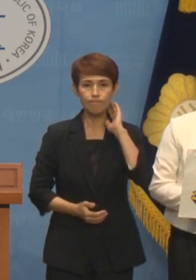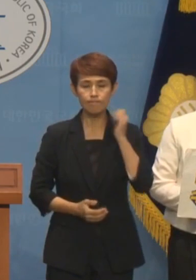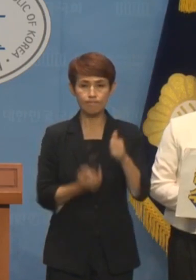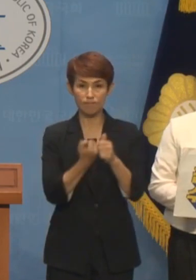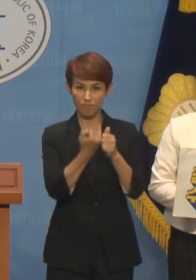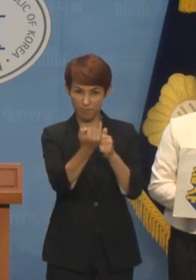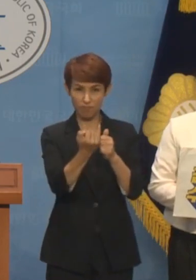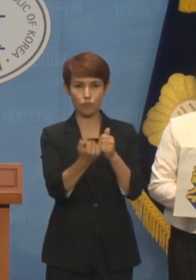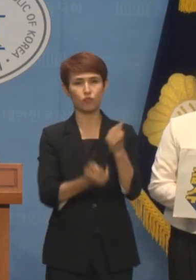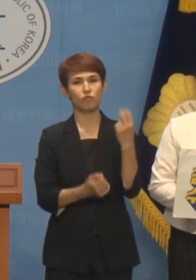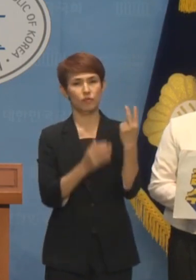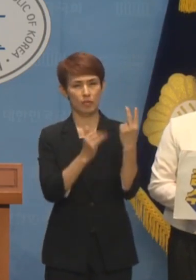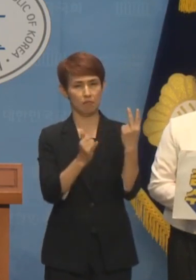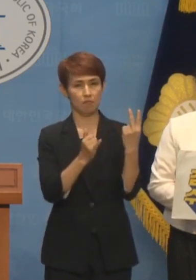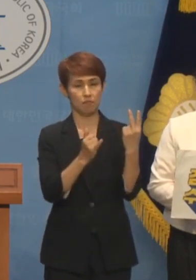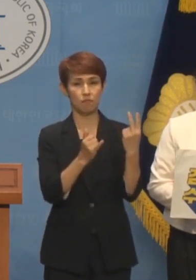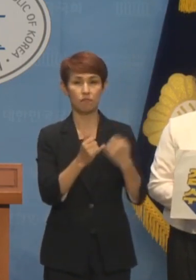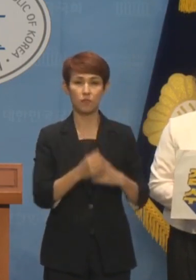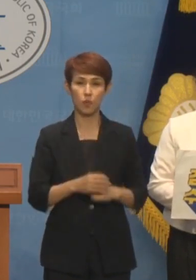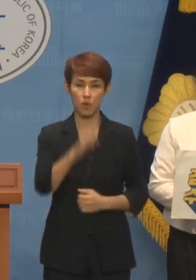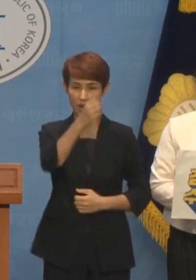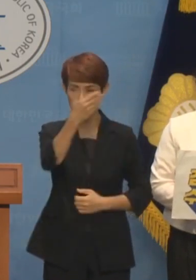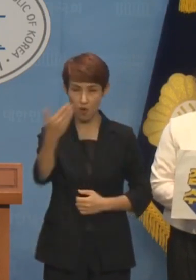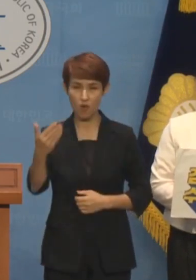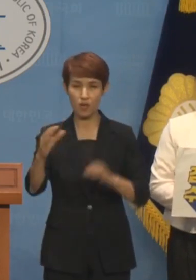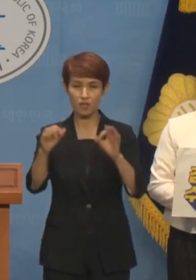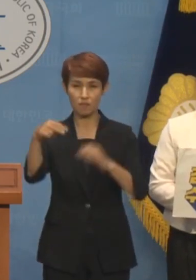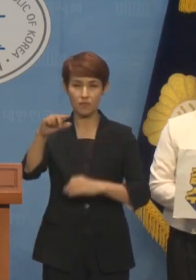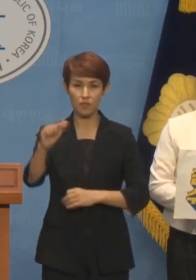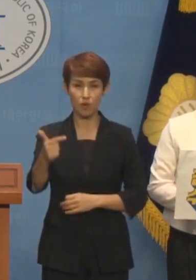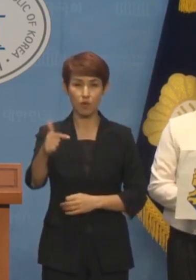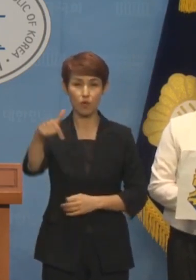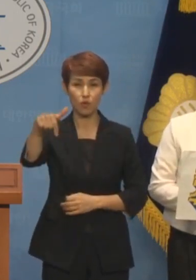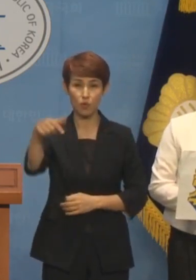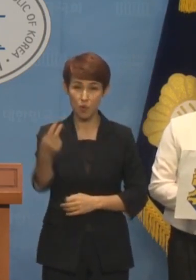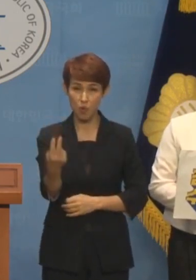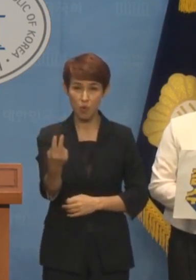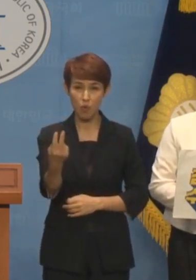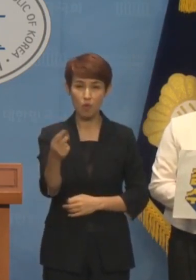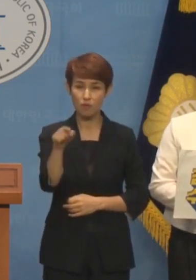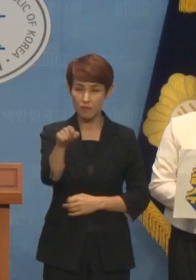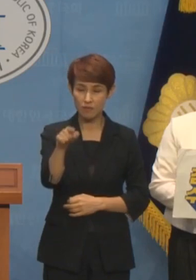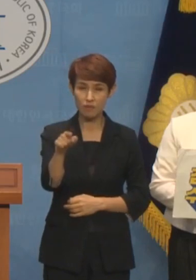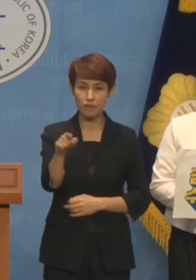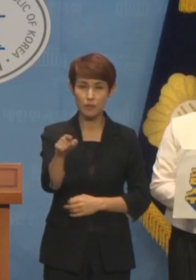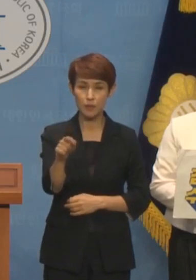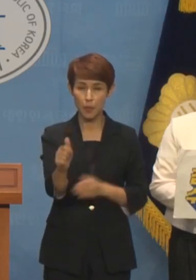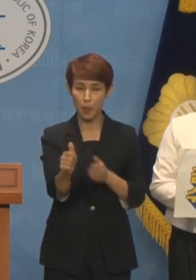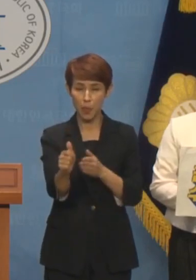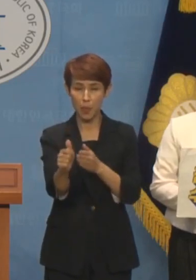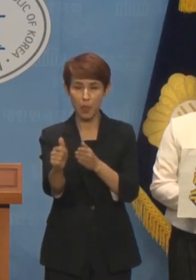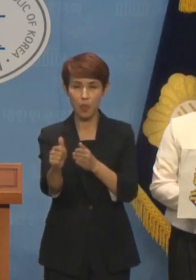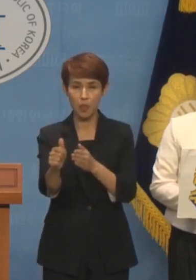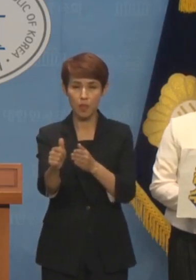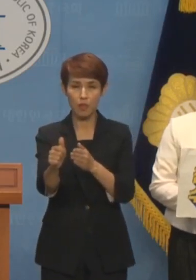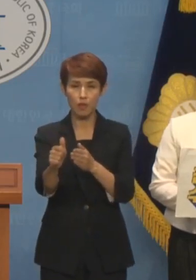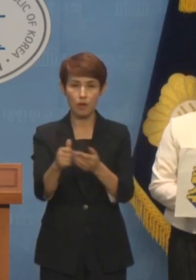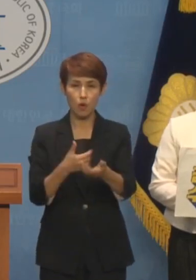윤석열 김건희의 대리인 양평의 김성교, 전진선을 앞세워서 종점